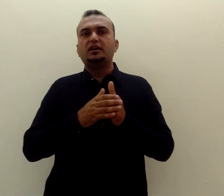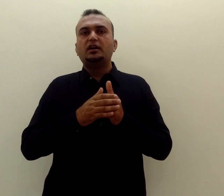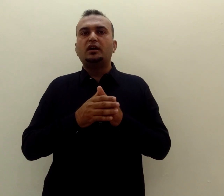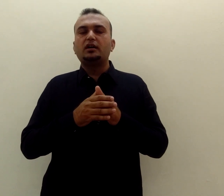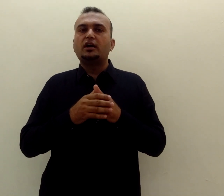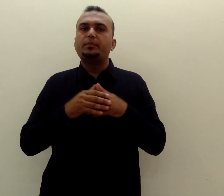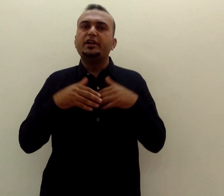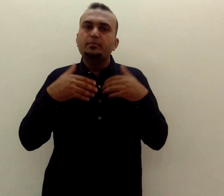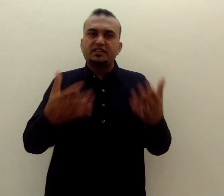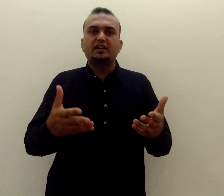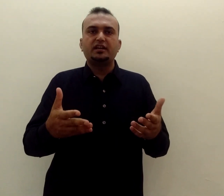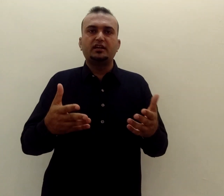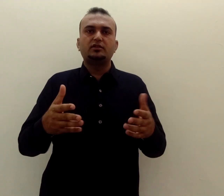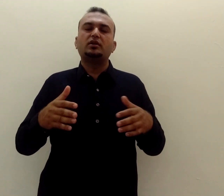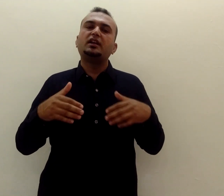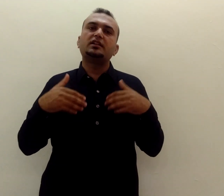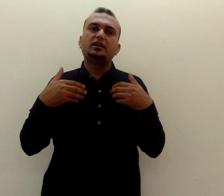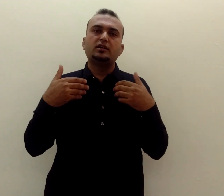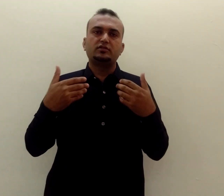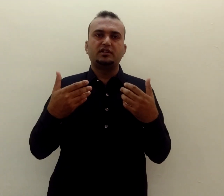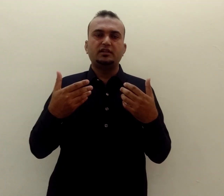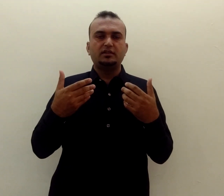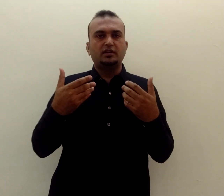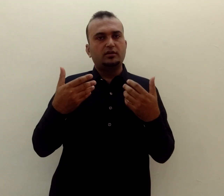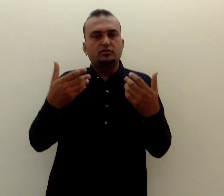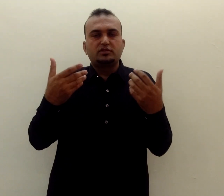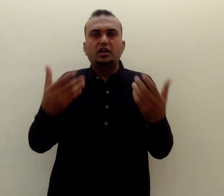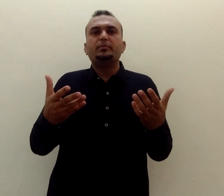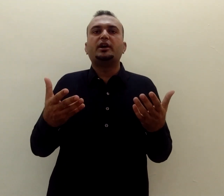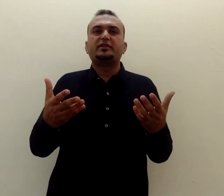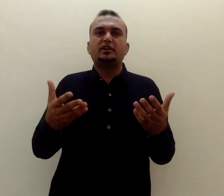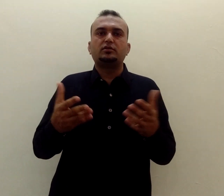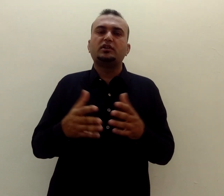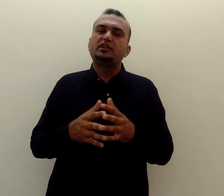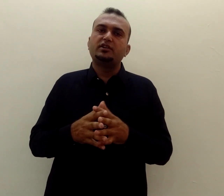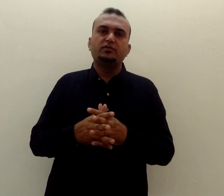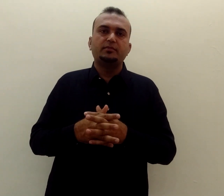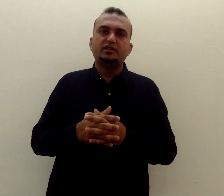अगर आप हिम्मत करेंगे तो अल्लाह ताला उसके उस काम में आपके साथ होगा। थैंक यू वेरी मच।